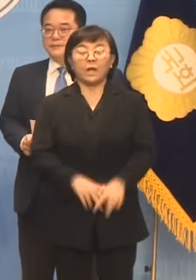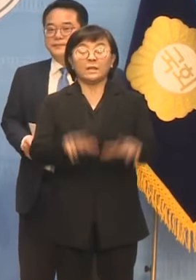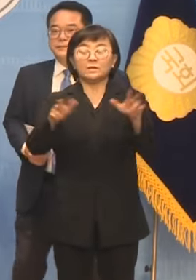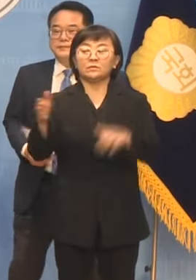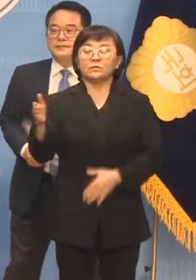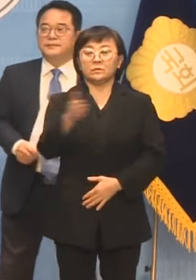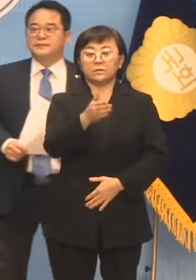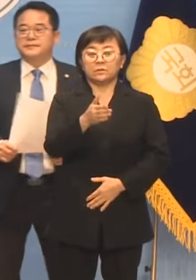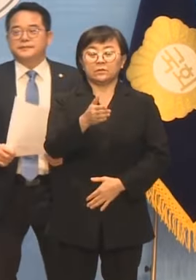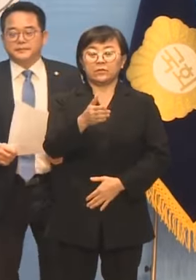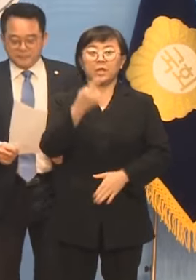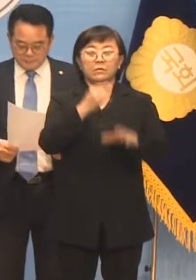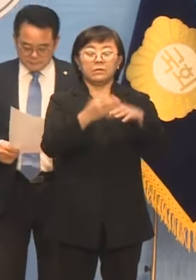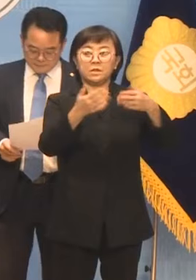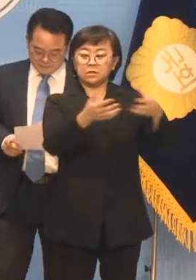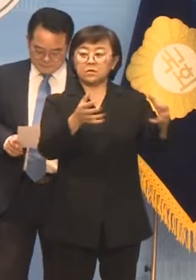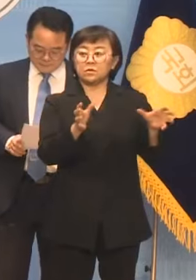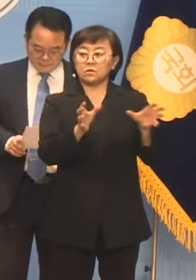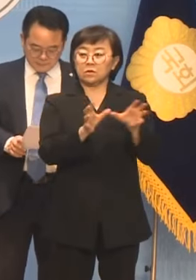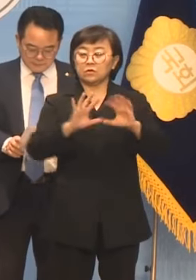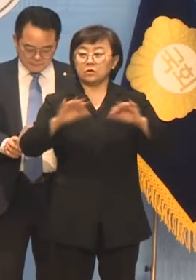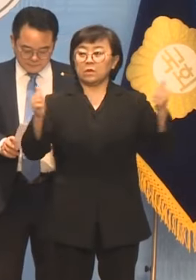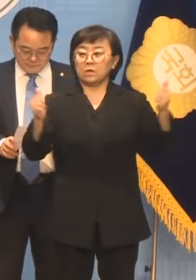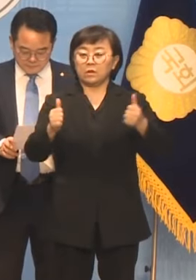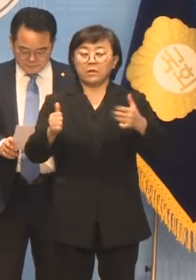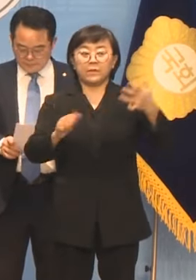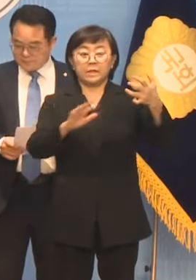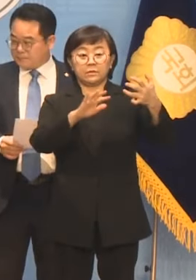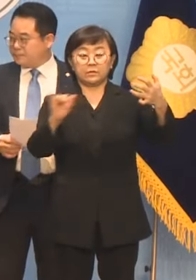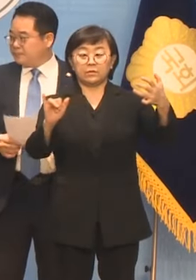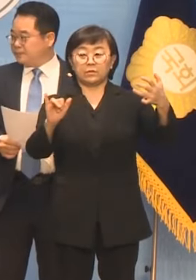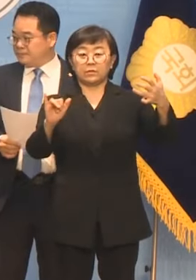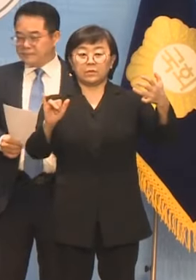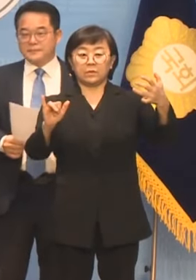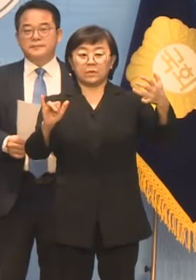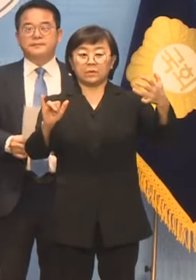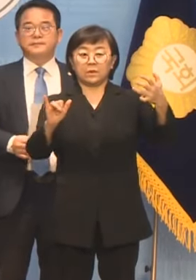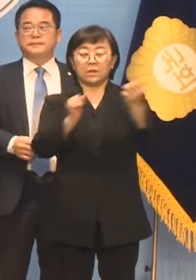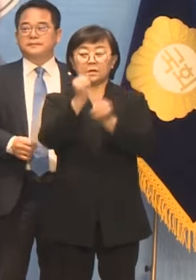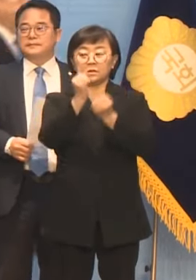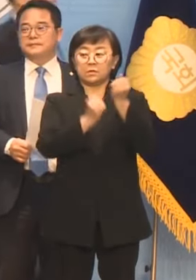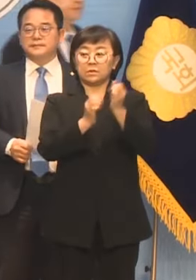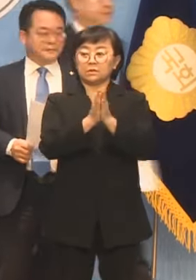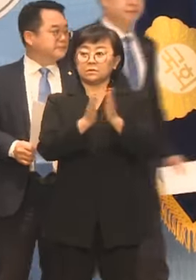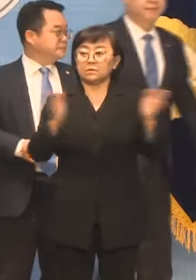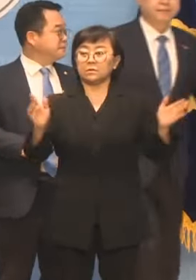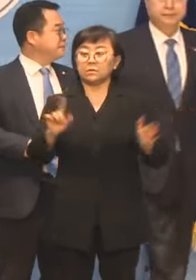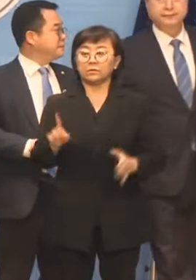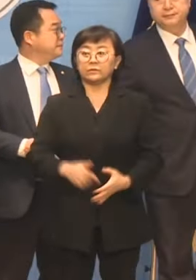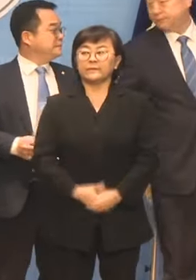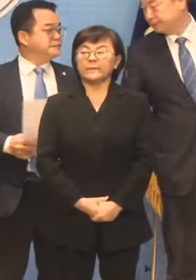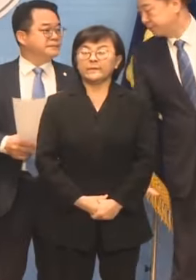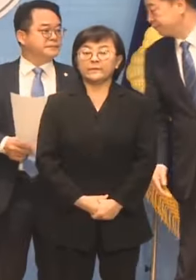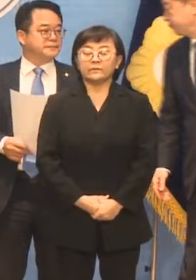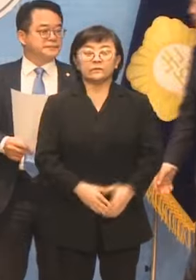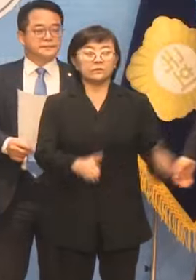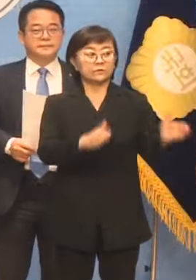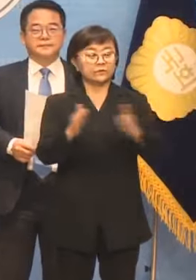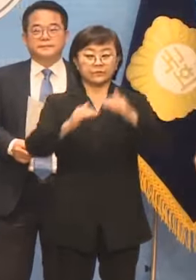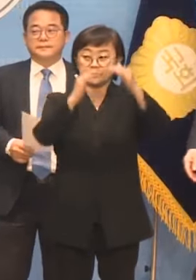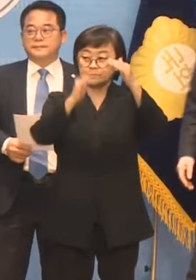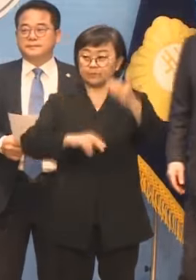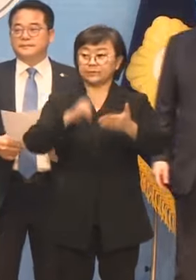지금부터 저희 더불어민주당 국회의원 80명 기자회견을 시작하도록 하겠습니다. 준비된